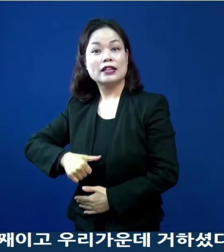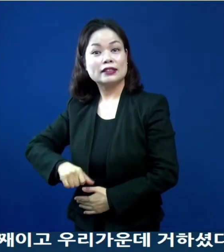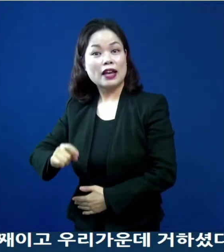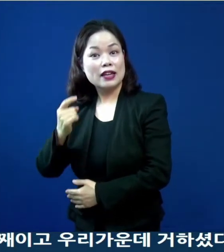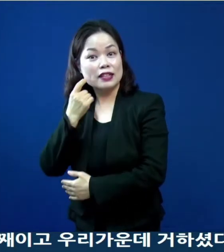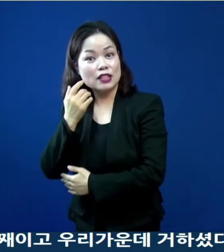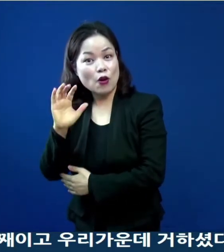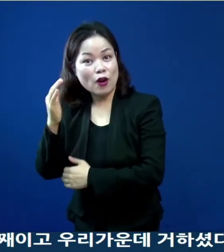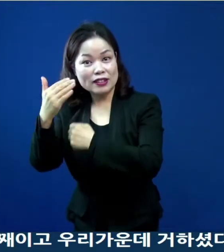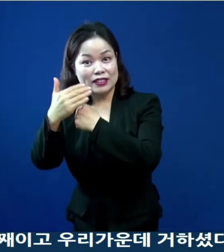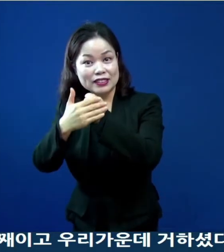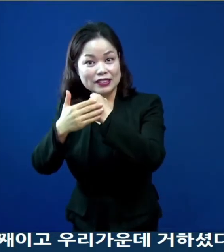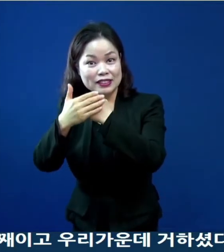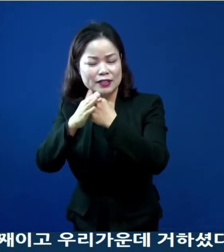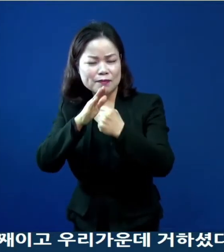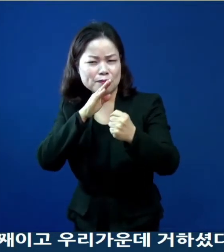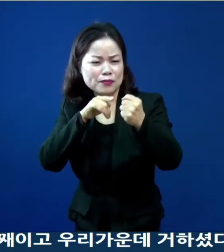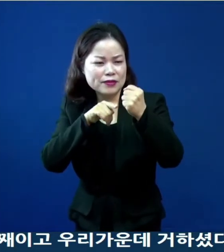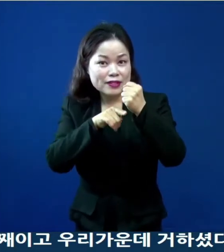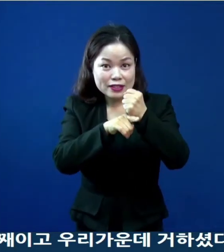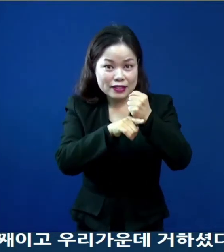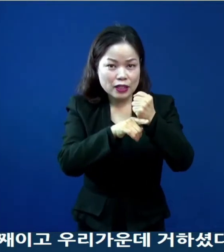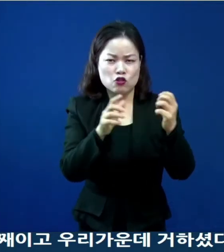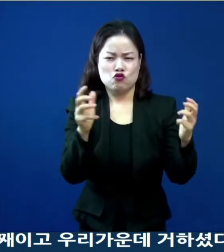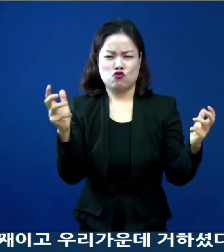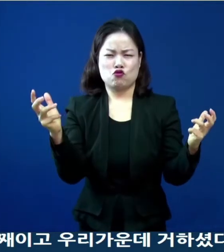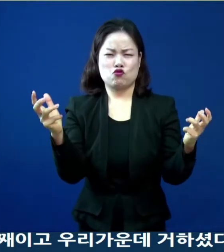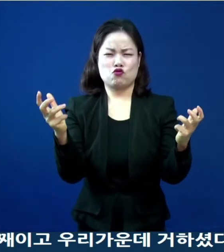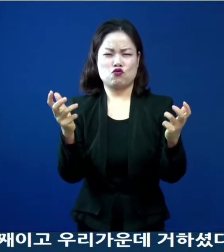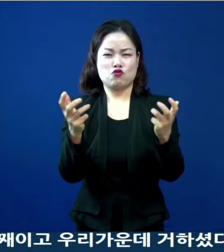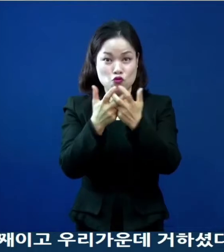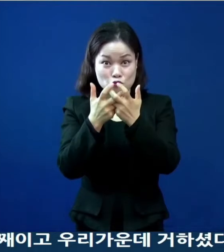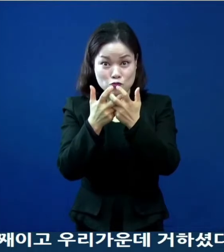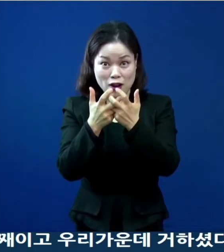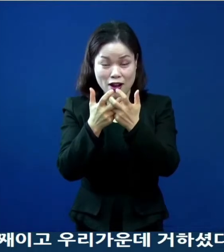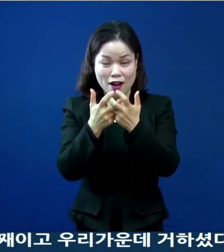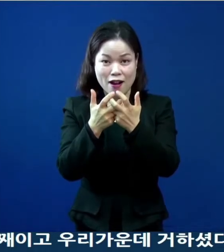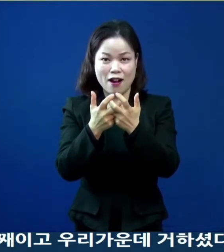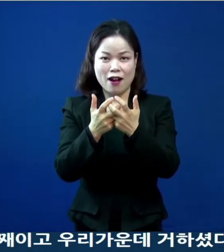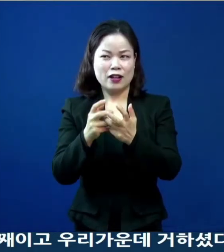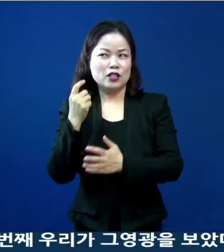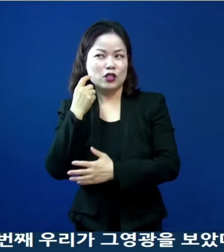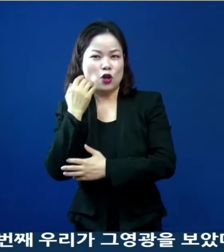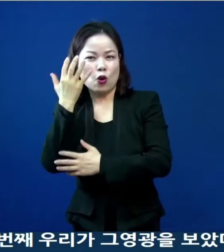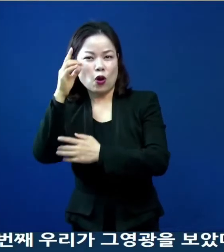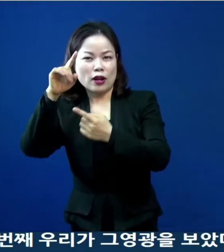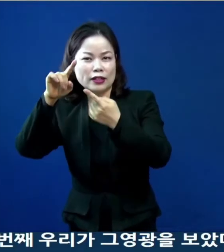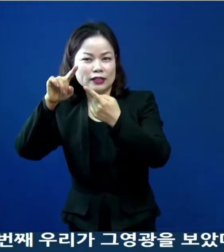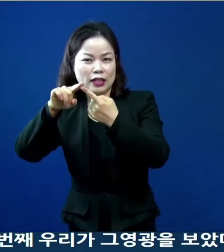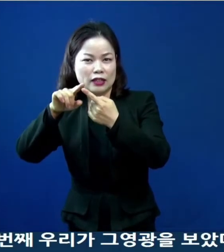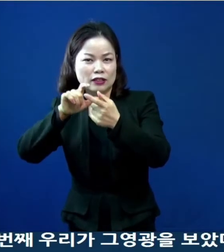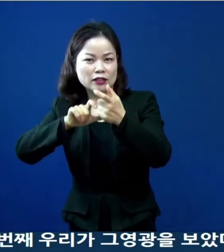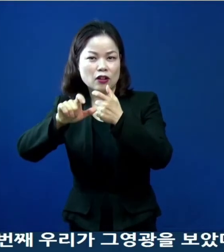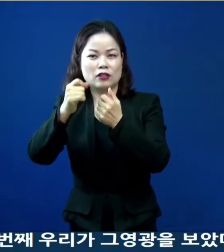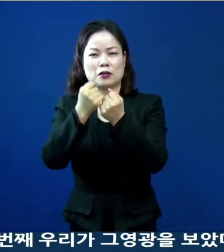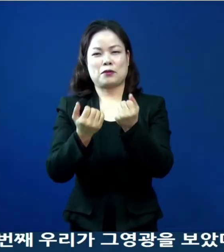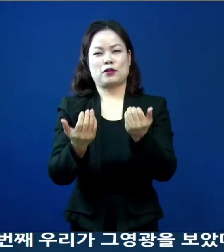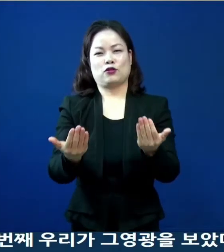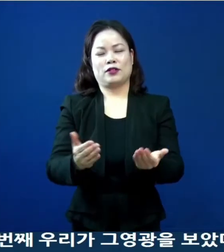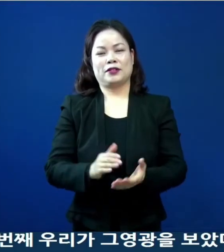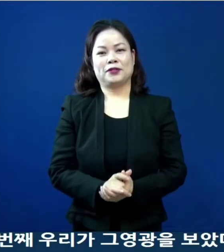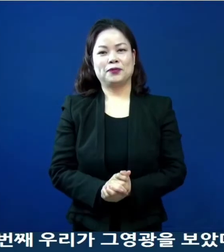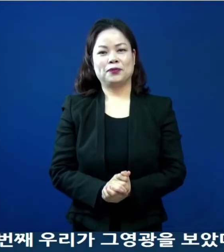영광이요 은혜와 진리가 충만하더라. 이렇게 영광에 대한 부연 설명을 해주고 있는